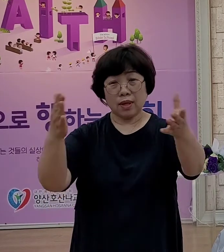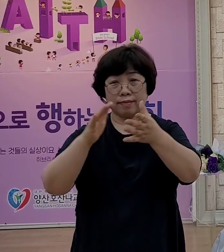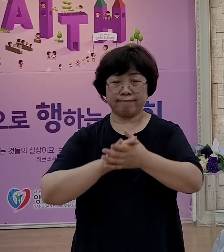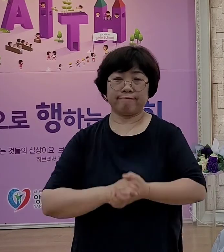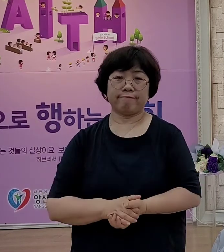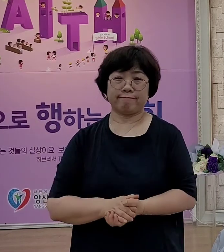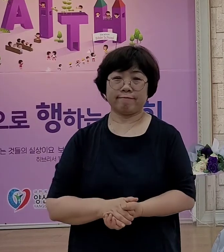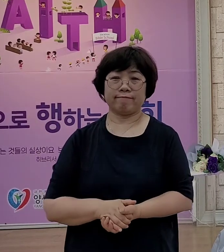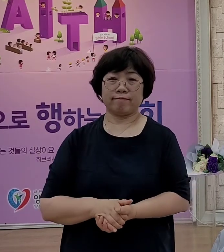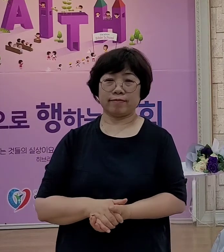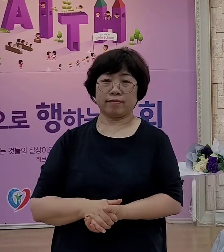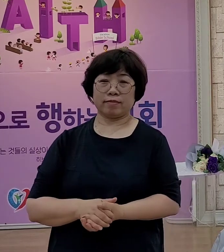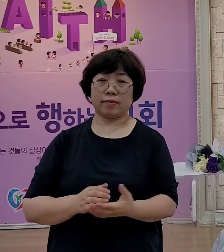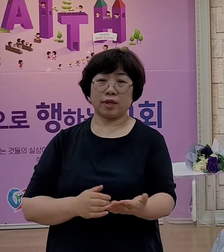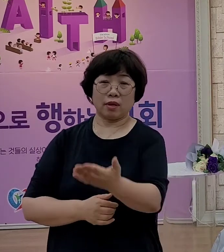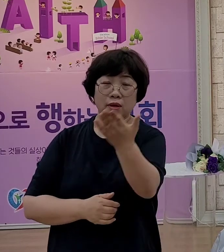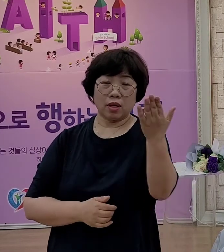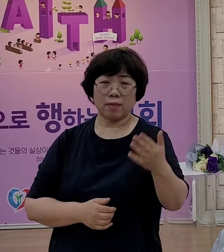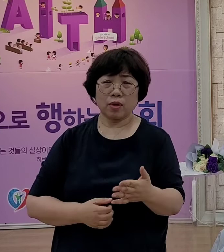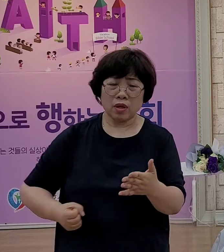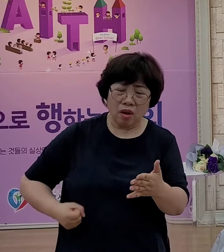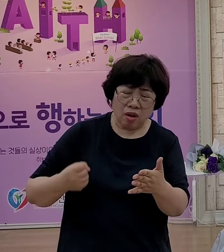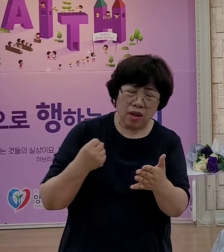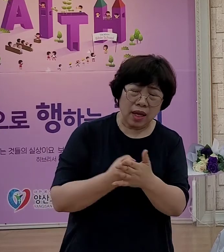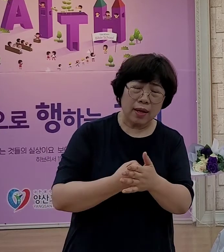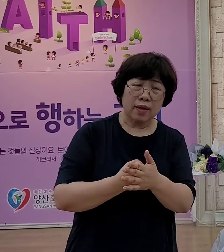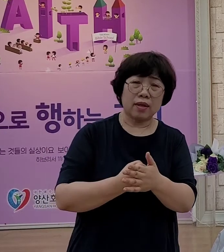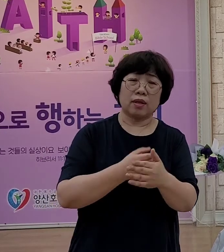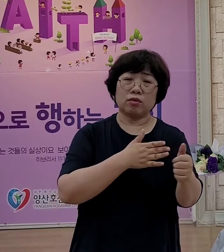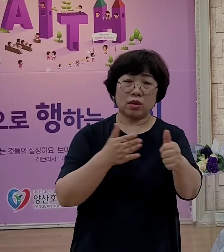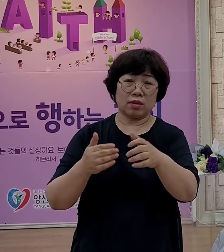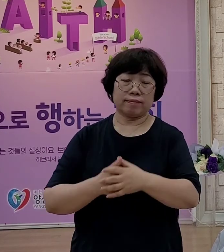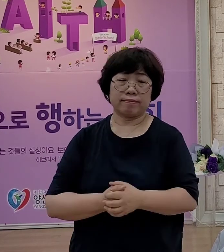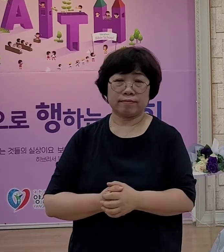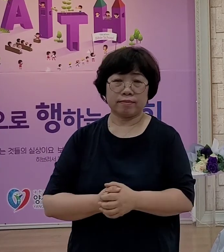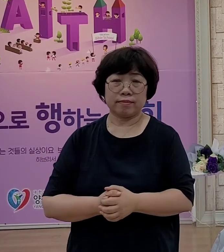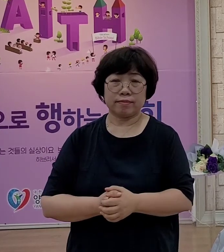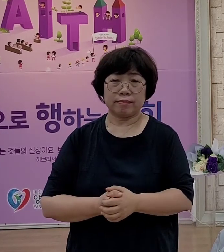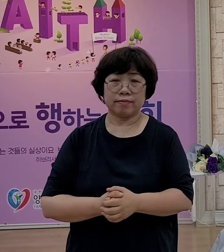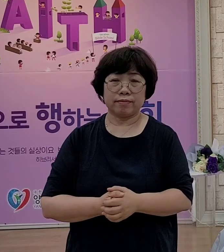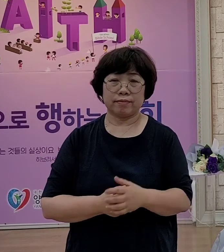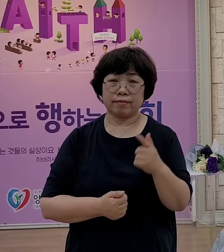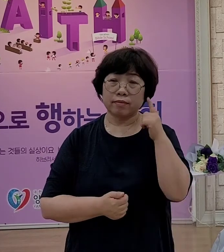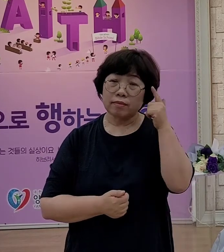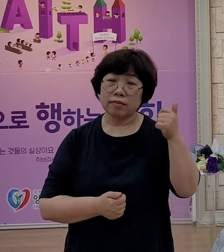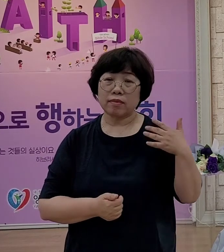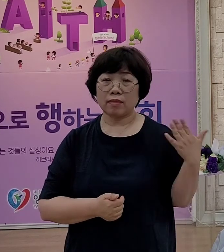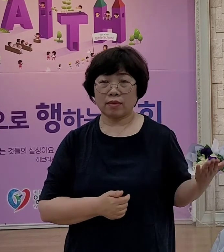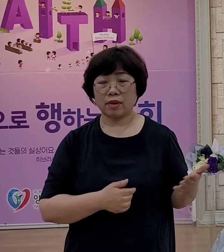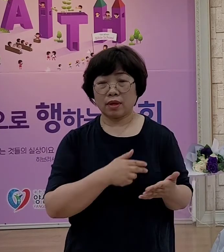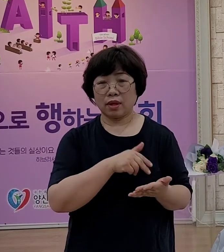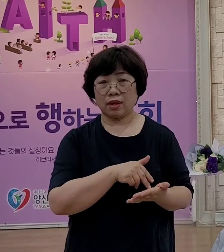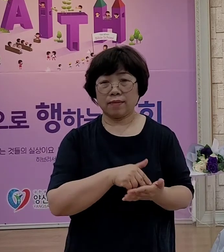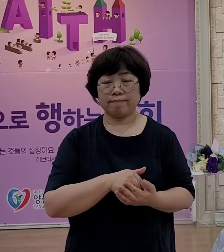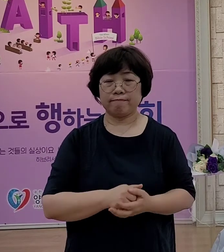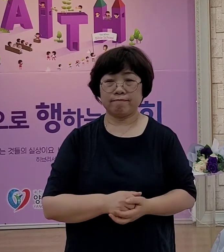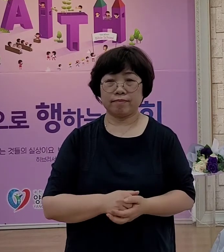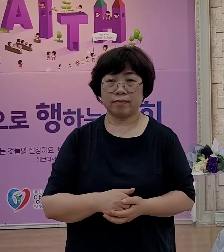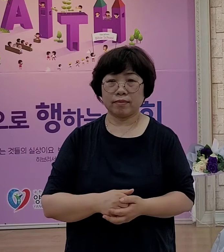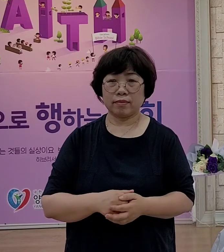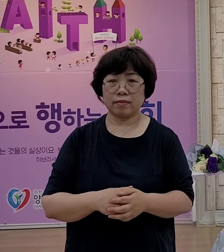축복합니다. 여러분, 결단하셔야 돼요. 저는요, 이